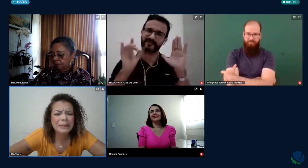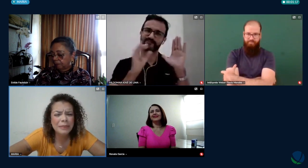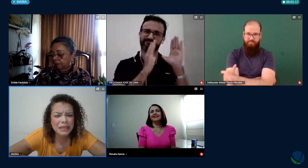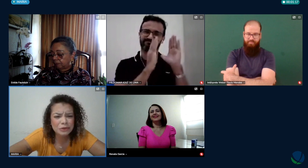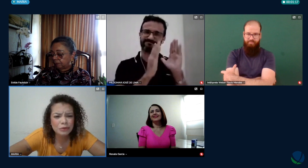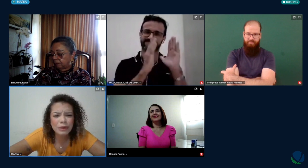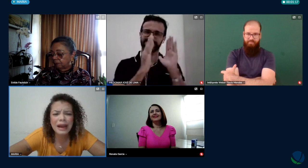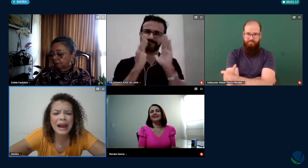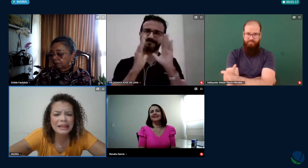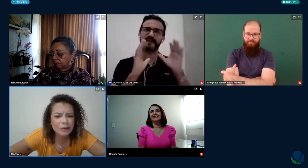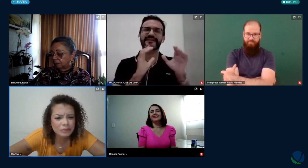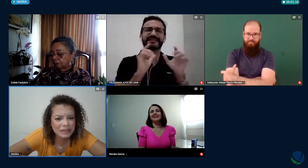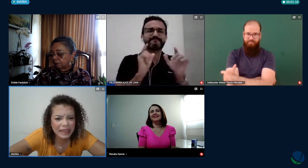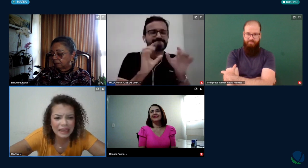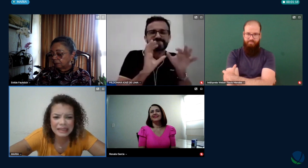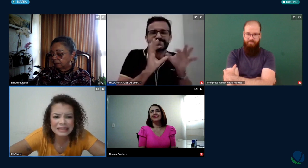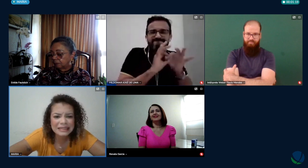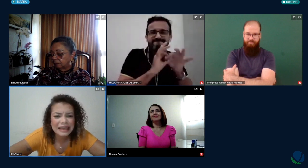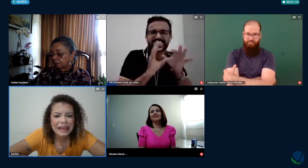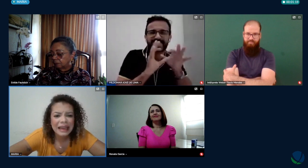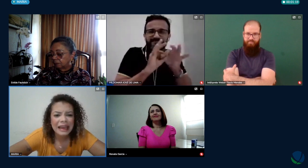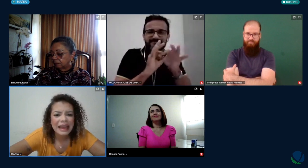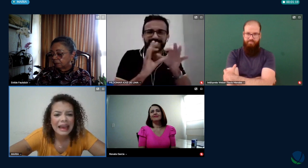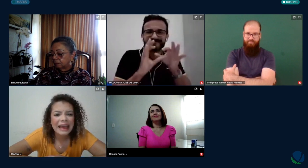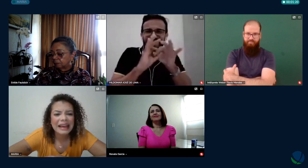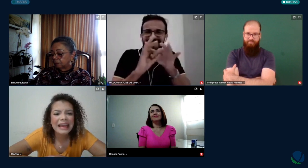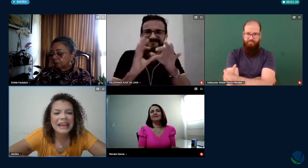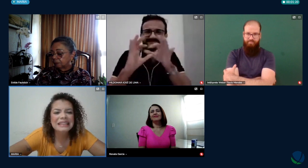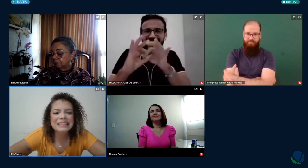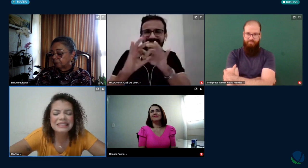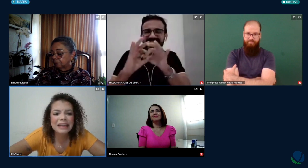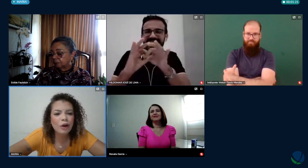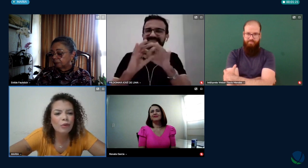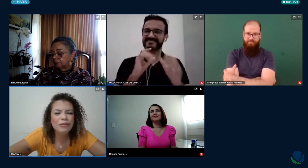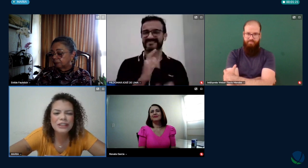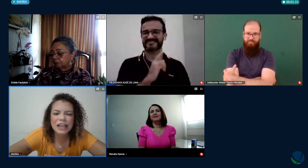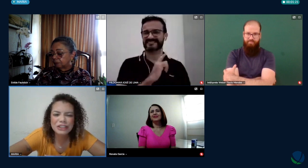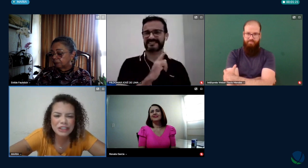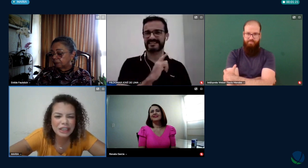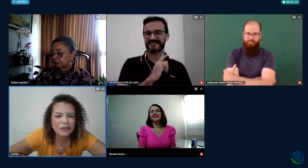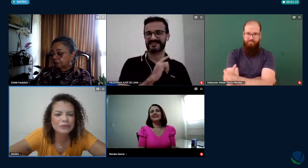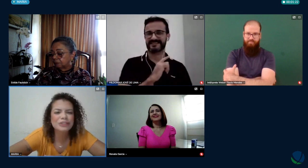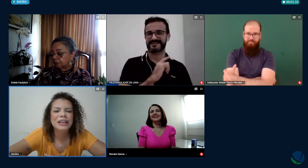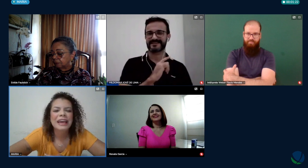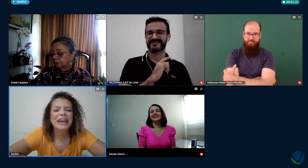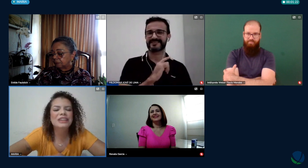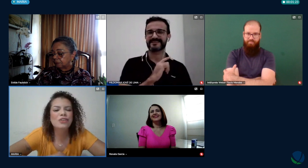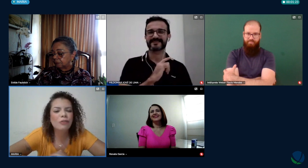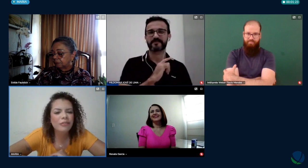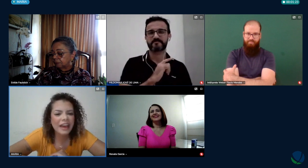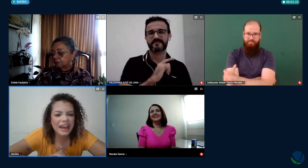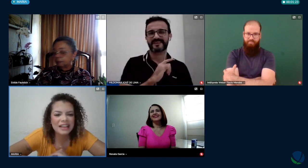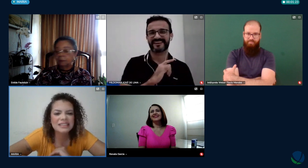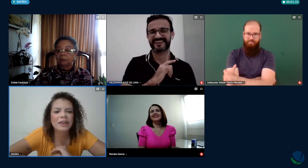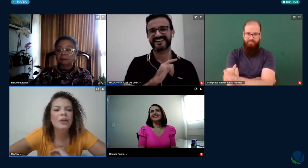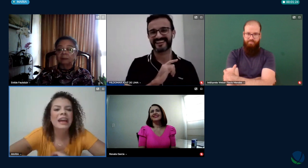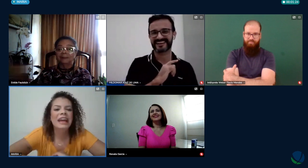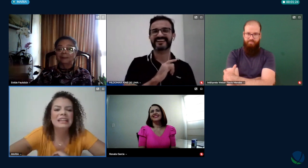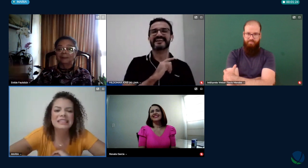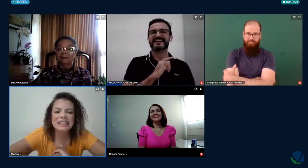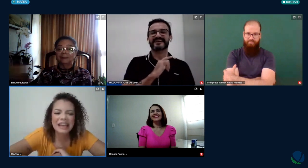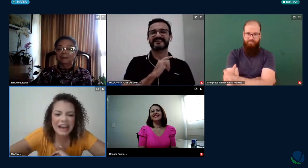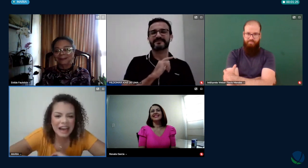Capítulo a capítulo, cada um deles, eles estão fechadinhos, eles